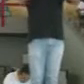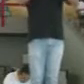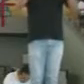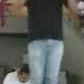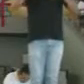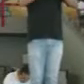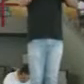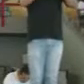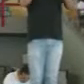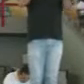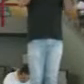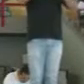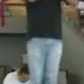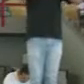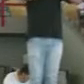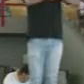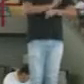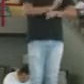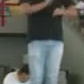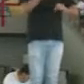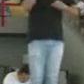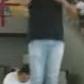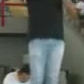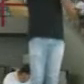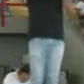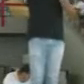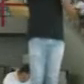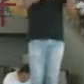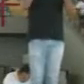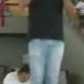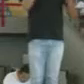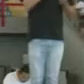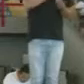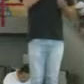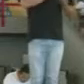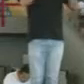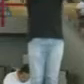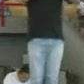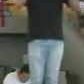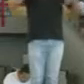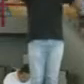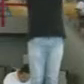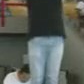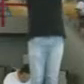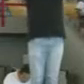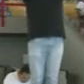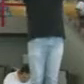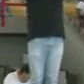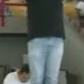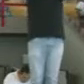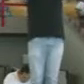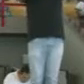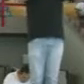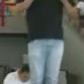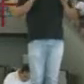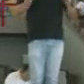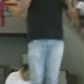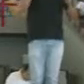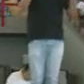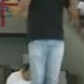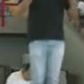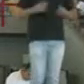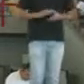sobre método. O que é que eu devo fazer? Como é que eu procedo? Apareceu o tema, o que é que eu faço? Eu faço o que primeiro? Então vão